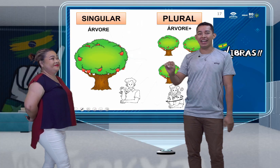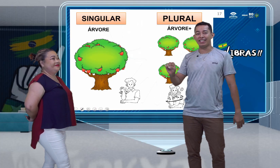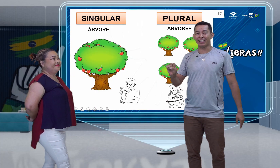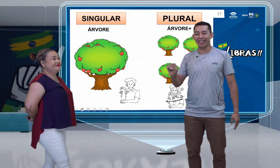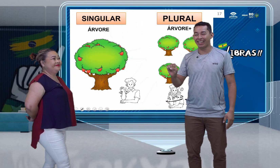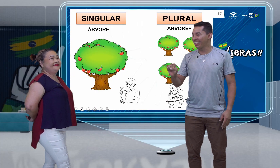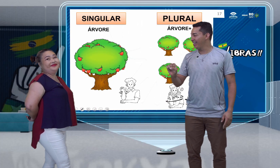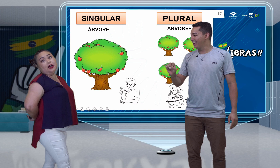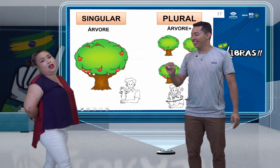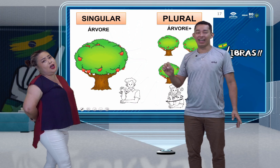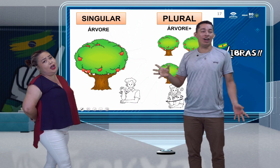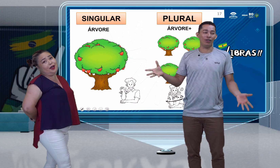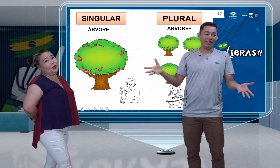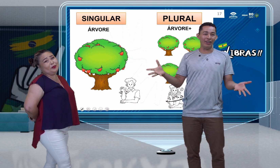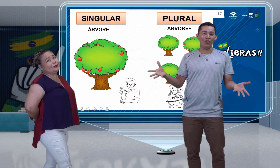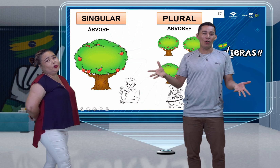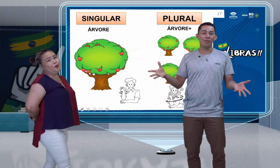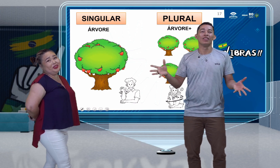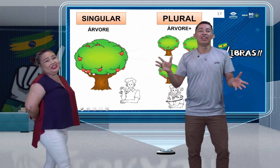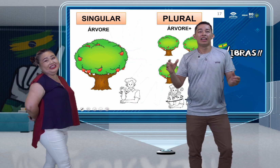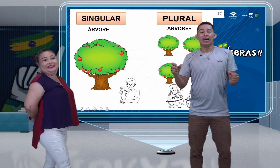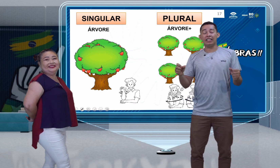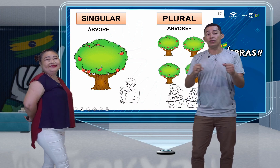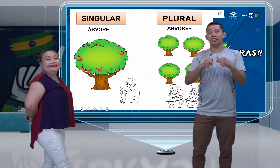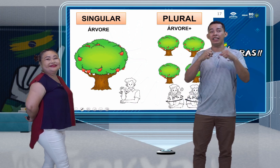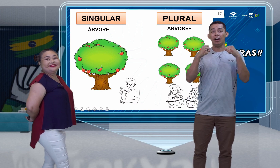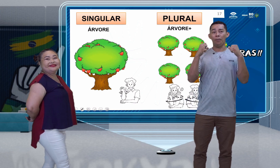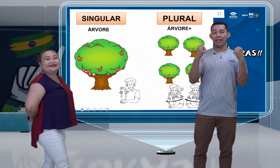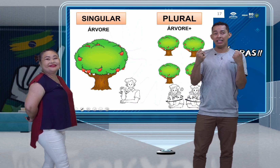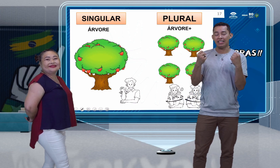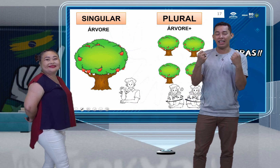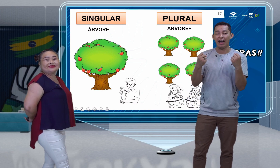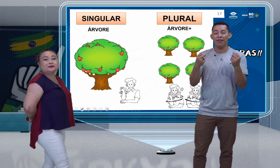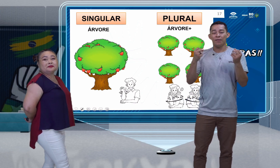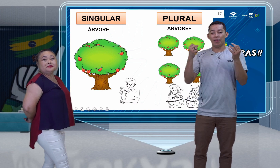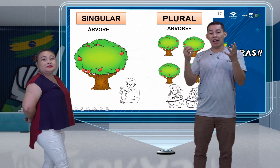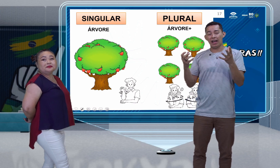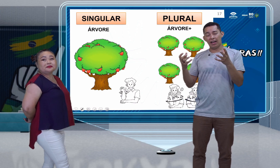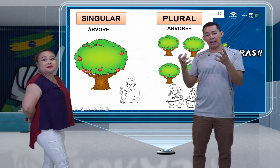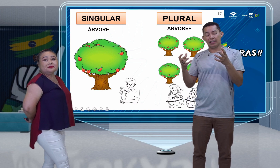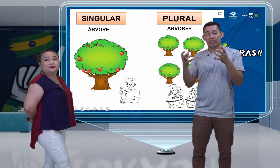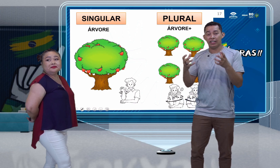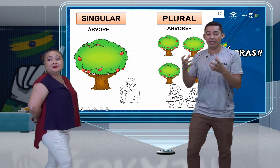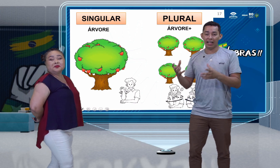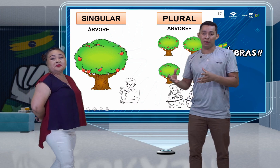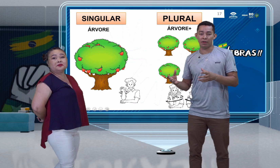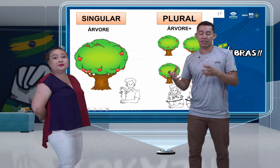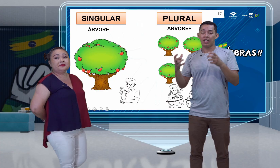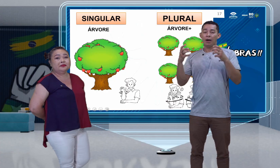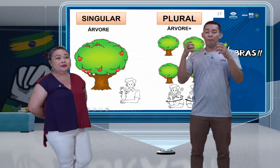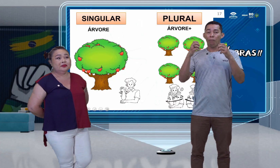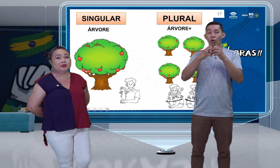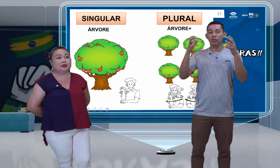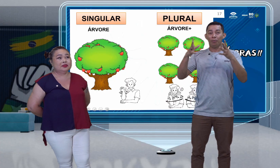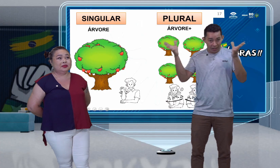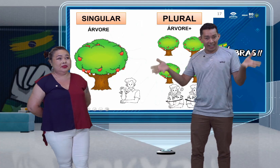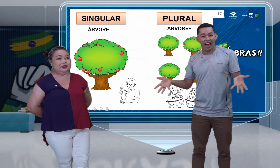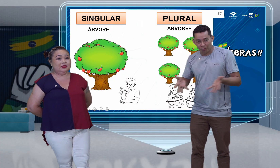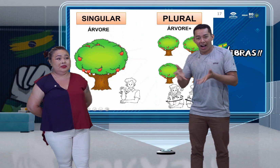S? Não tem como. Combina. Então, se eu precisar, dentro da Libras, multiplicar uma